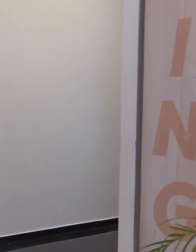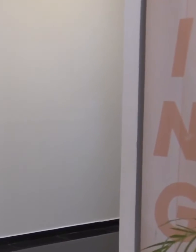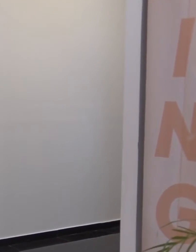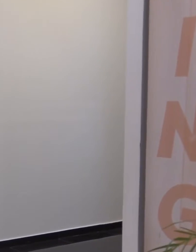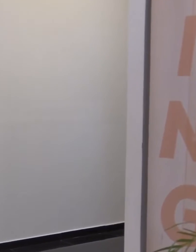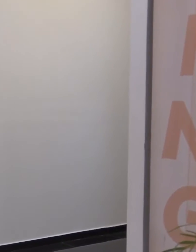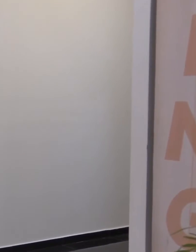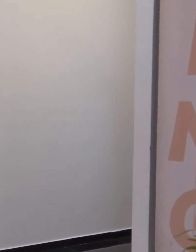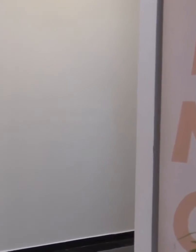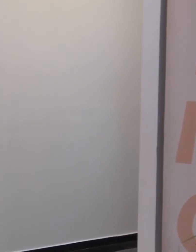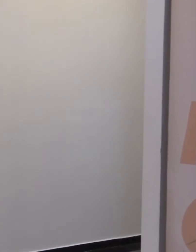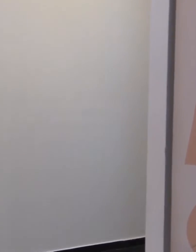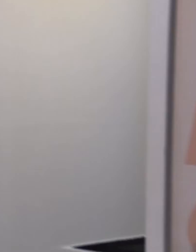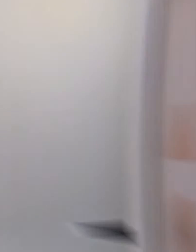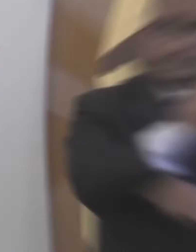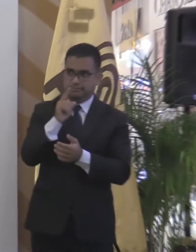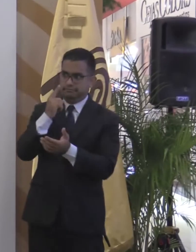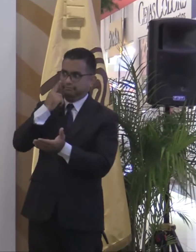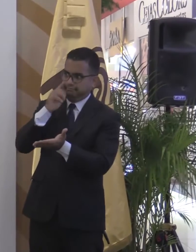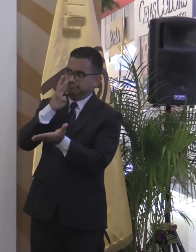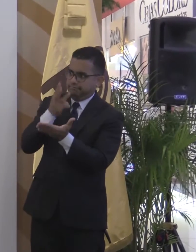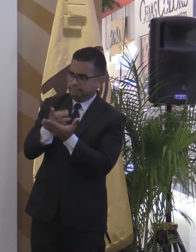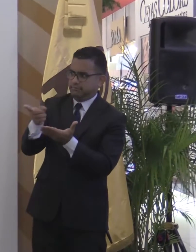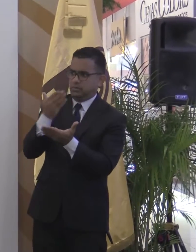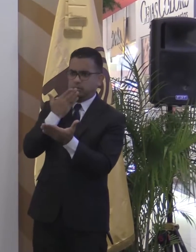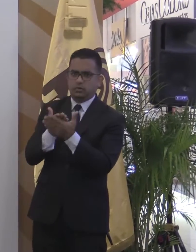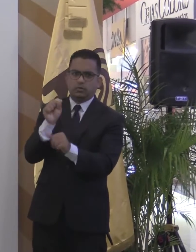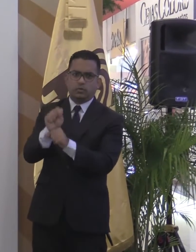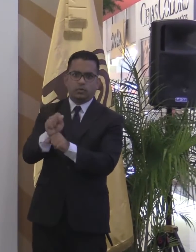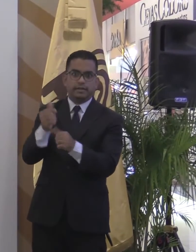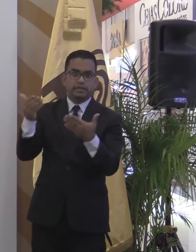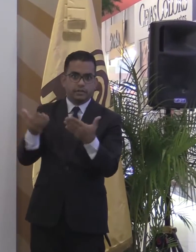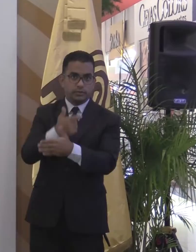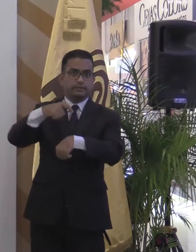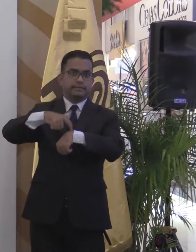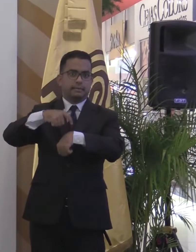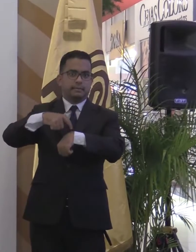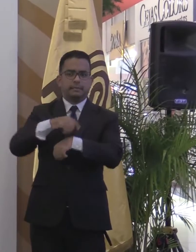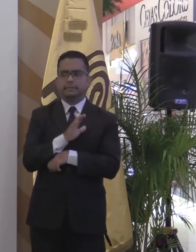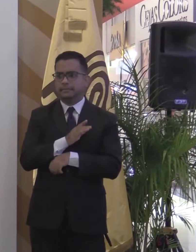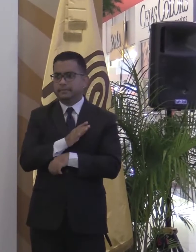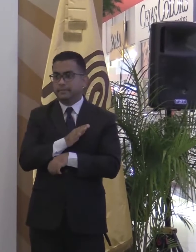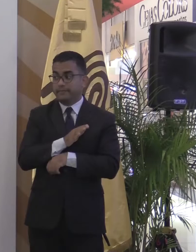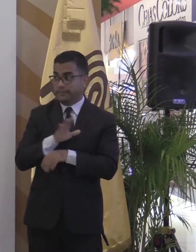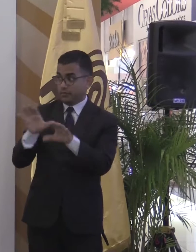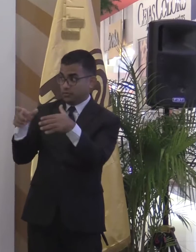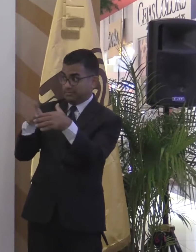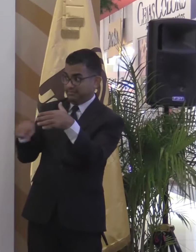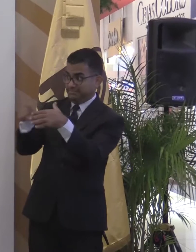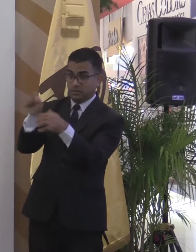los detalles del evento yo creo que estamos en una nueva etapa el trabajo